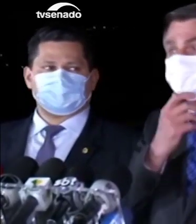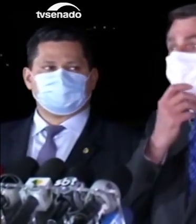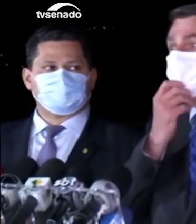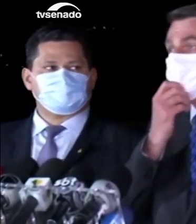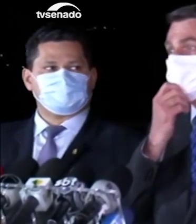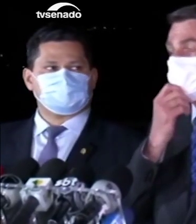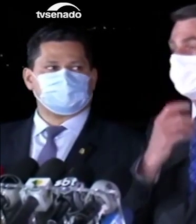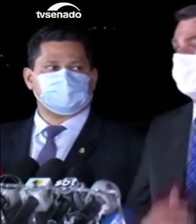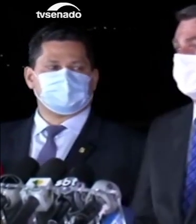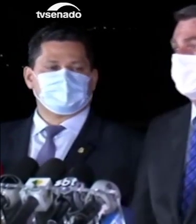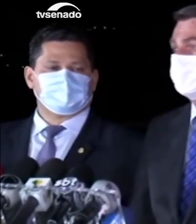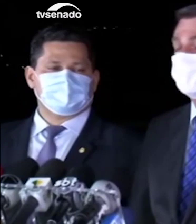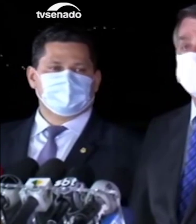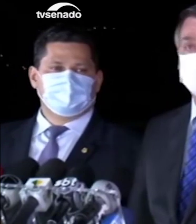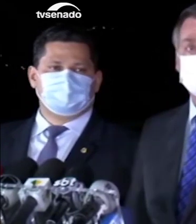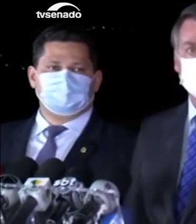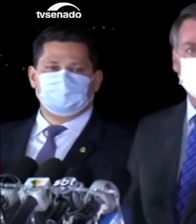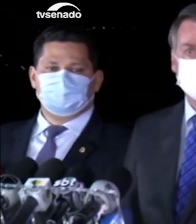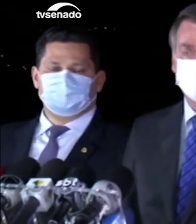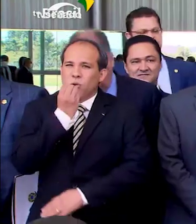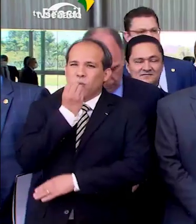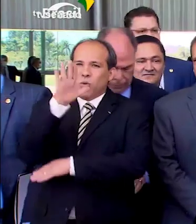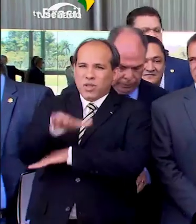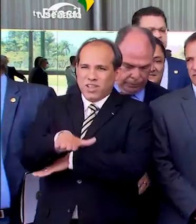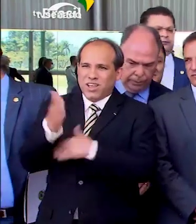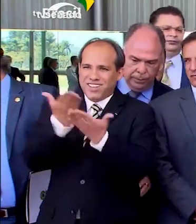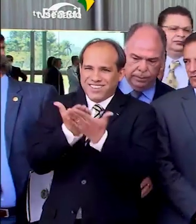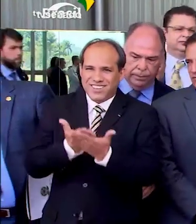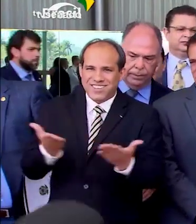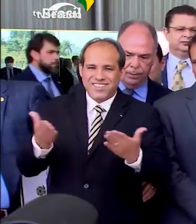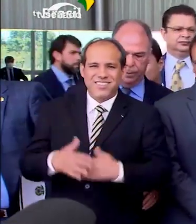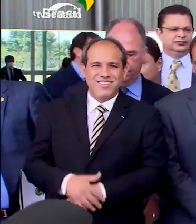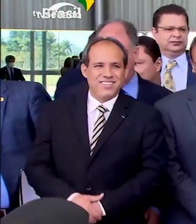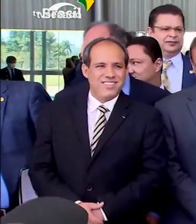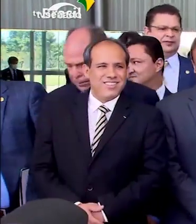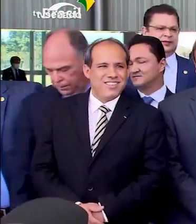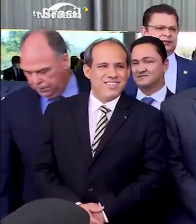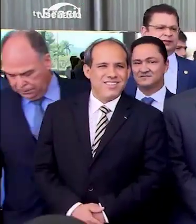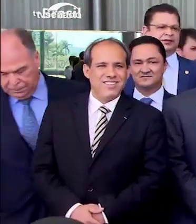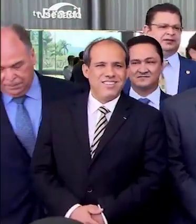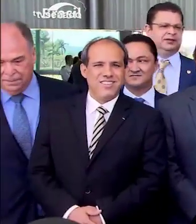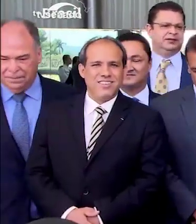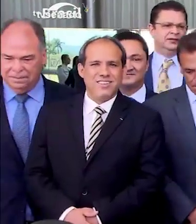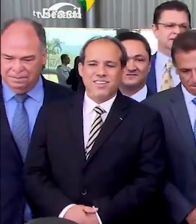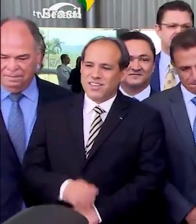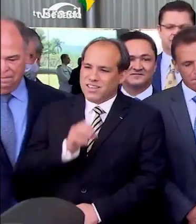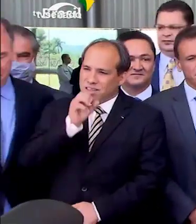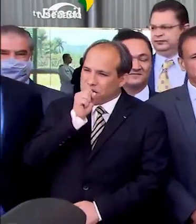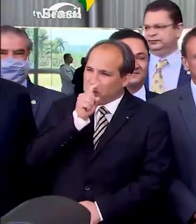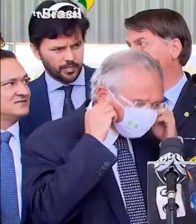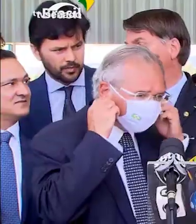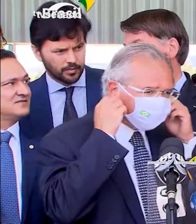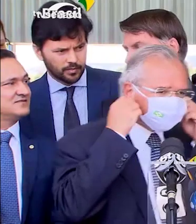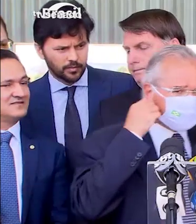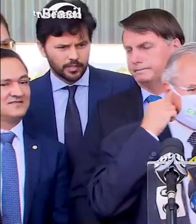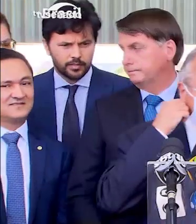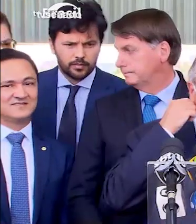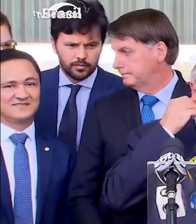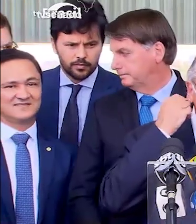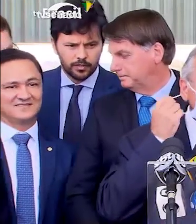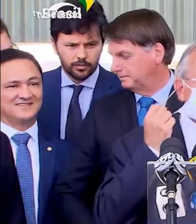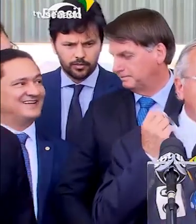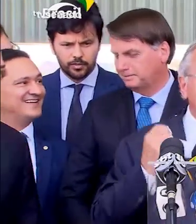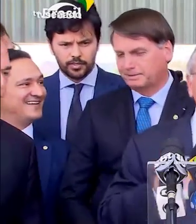que o Bolsa Família permaneceria até 2022, o governo anunciou nesta segunda-feira o Renda Cidadã,